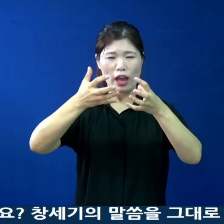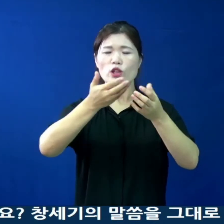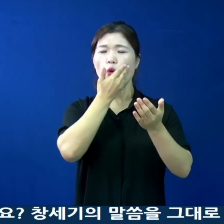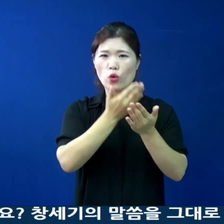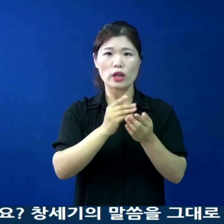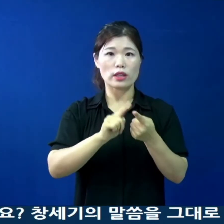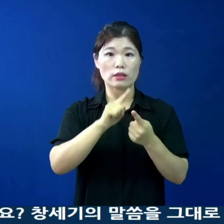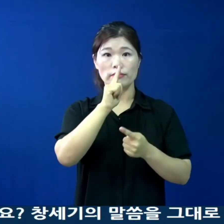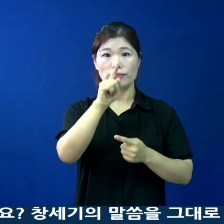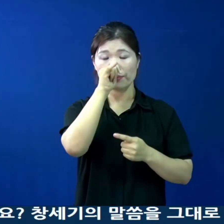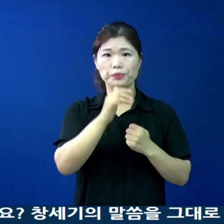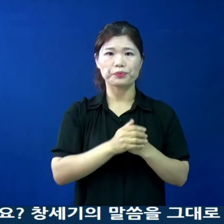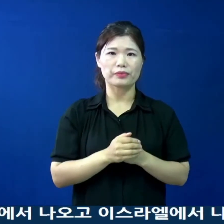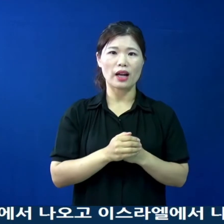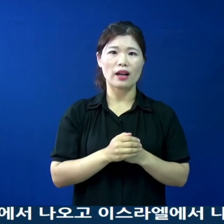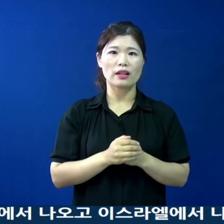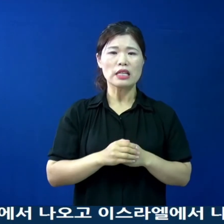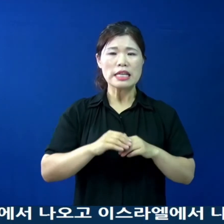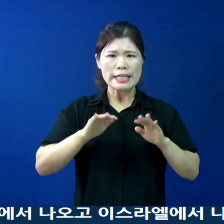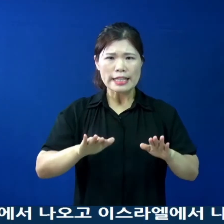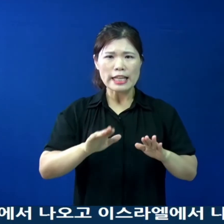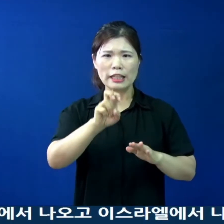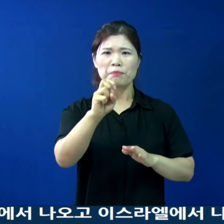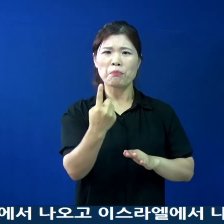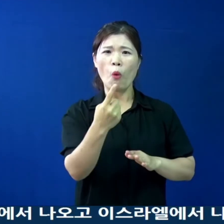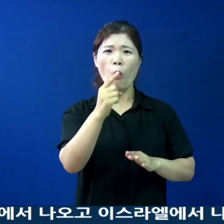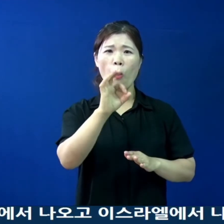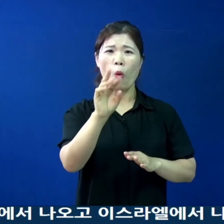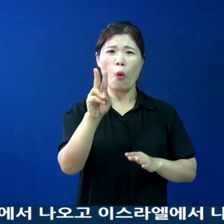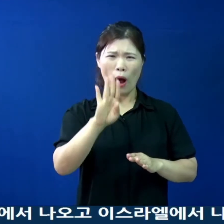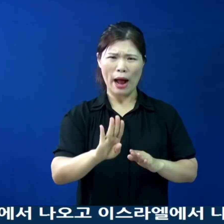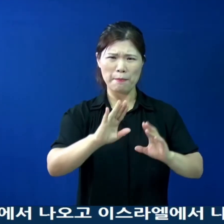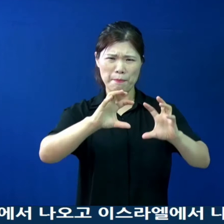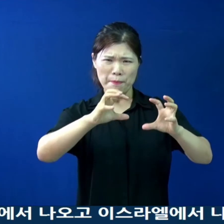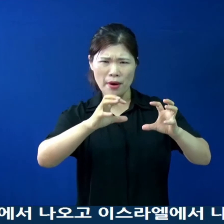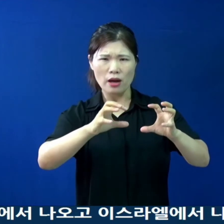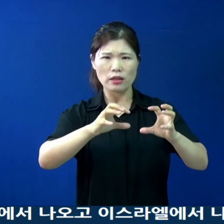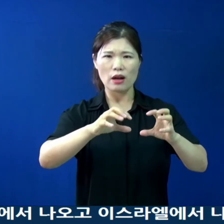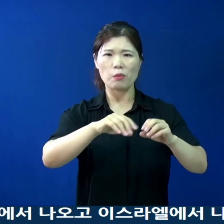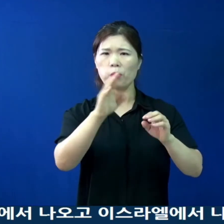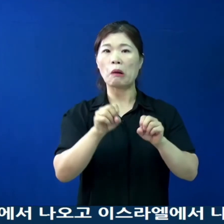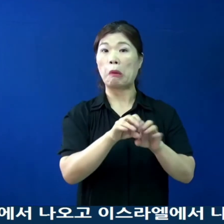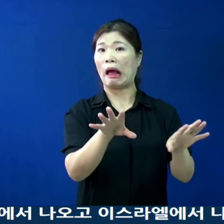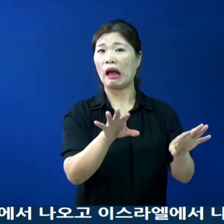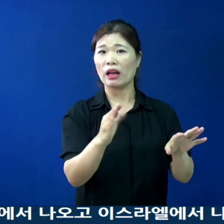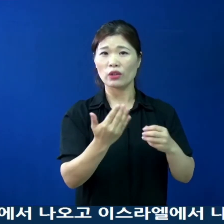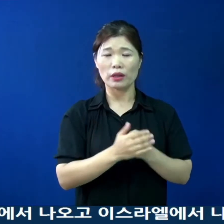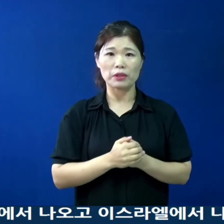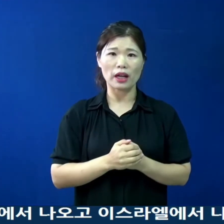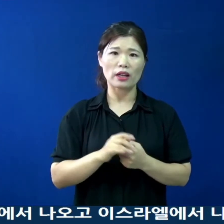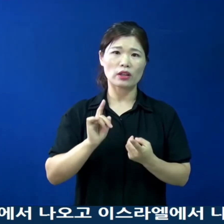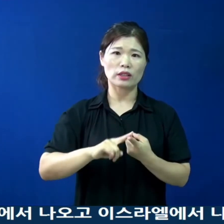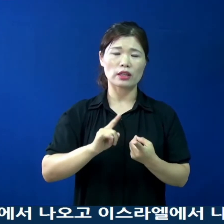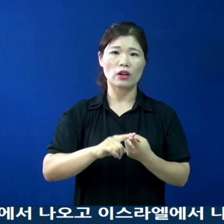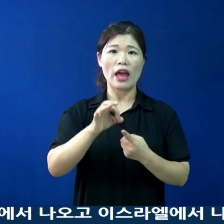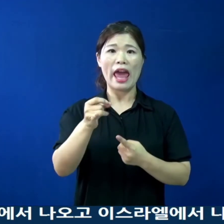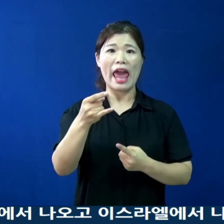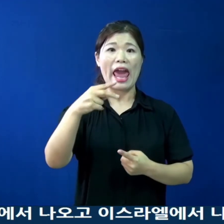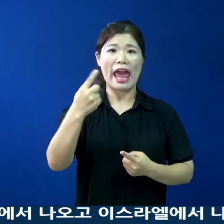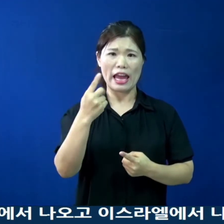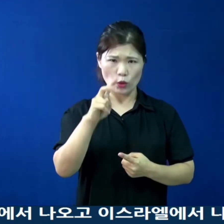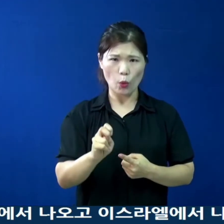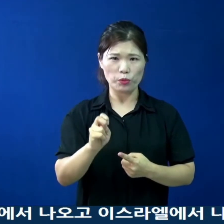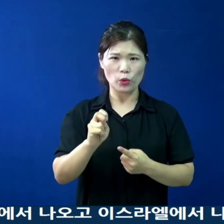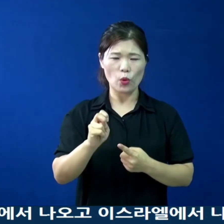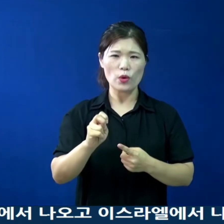속에서 모압은 이제 물러가게 되고 에돔과 세일도 이스라엘의 기업이 될 것이고,